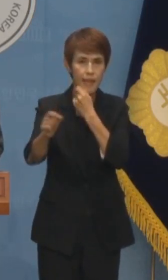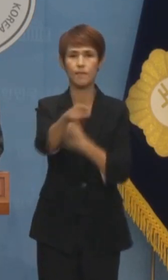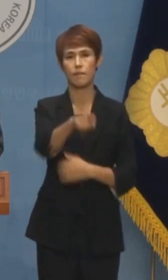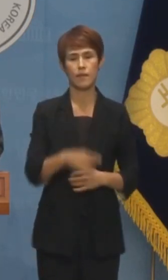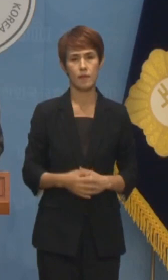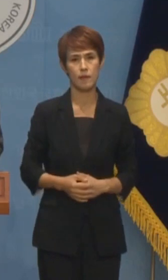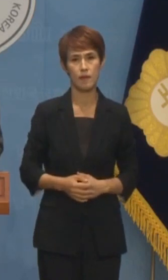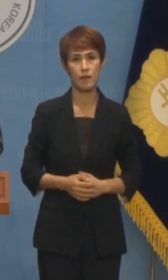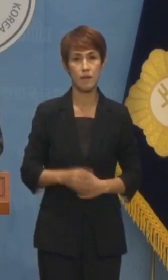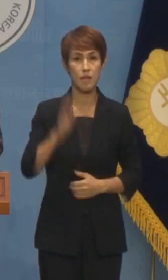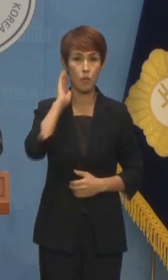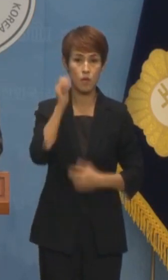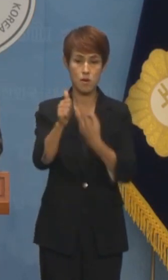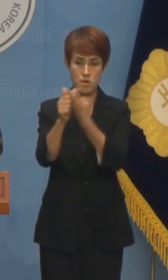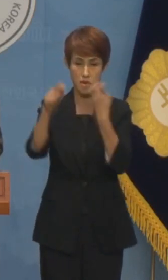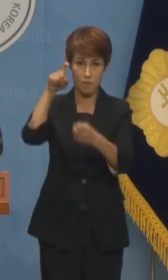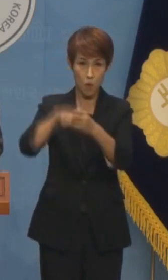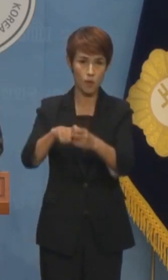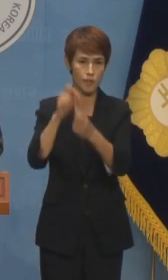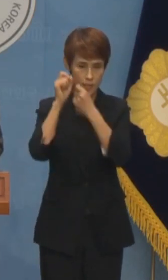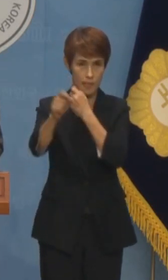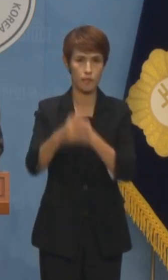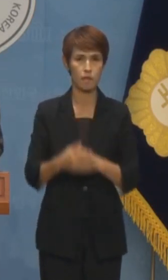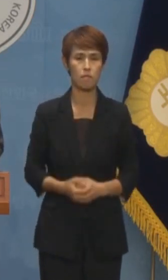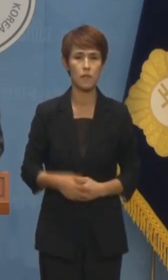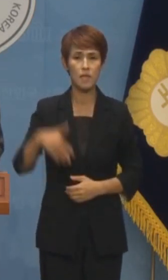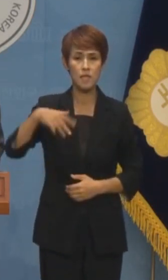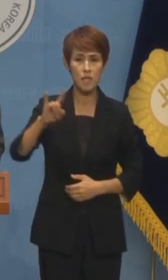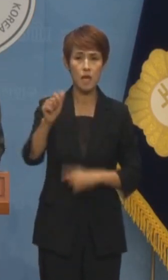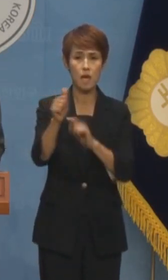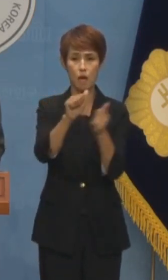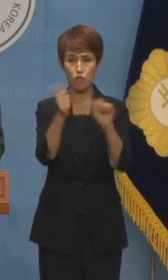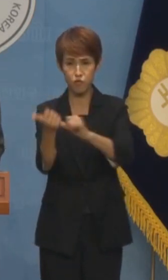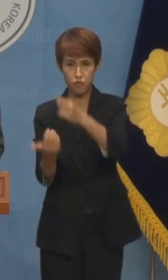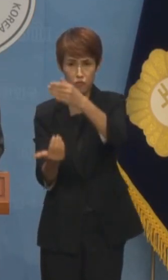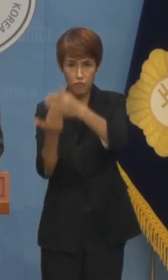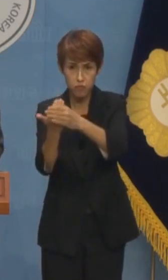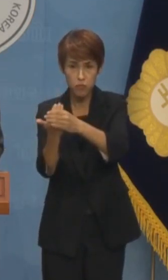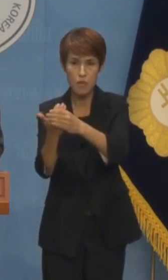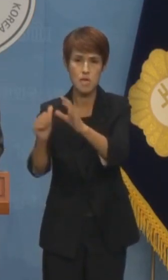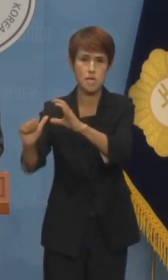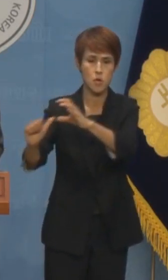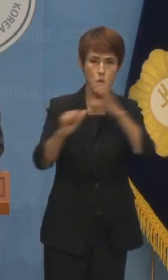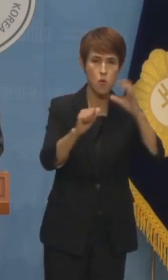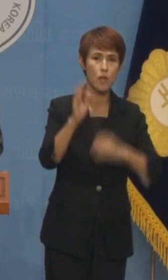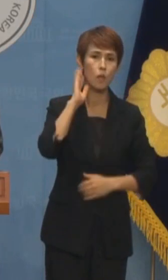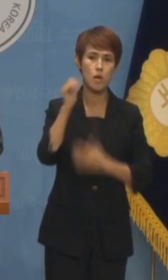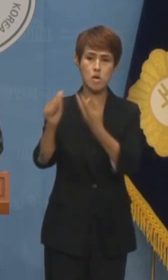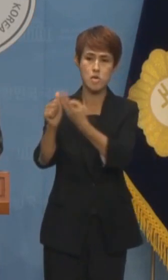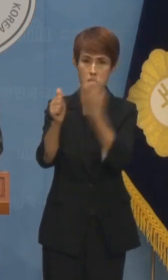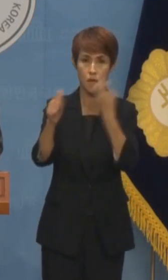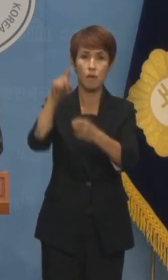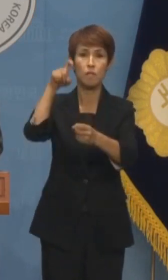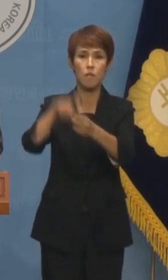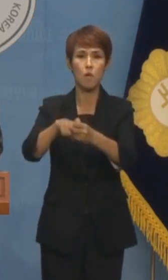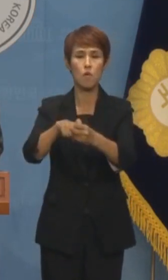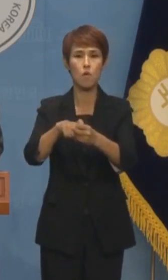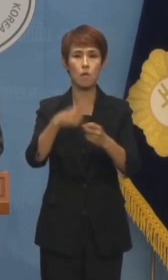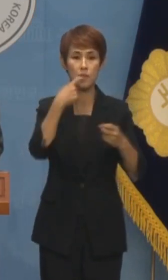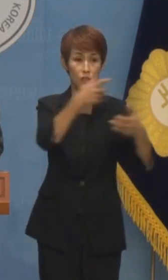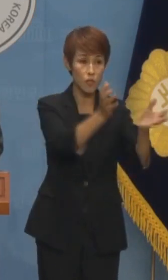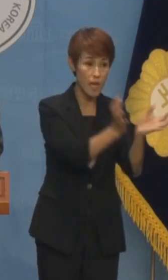게이트입니다. 안타까운 최상병의 죽음을 정쟁으로 그리고 탄핵으로 비화하기 위해 민주당이 자기 편